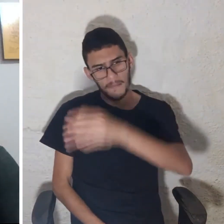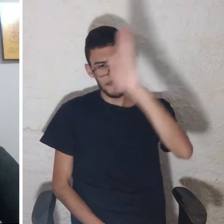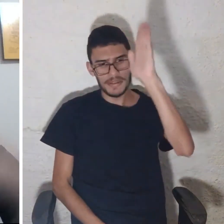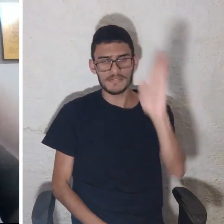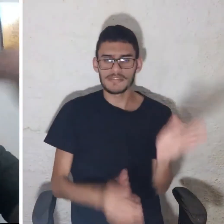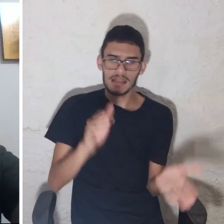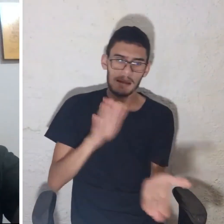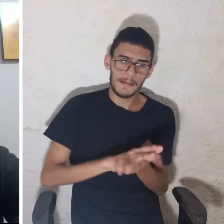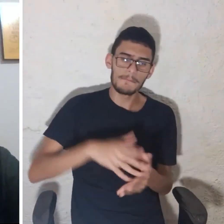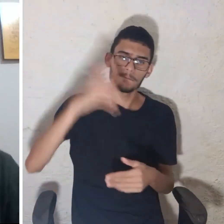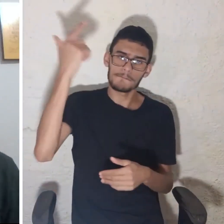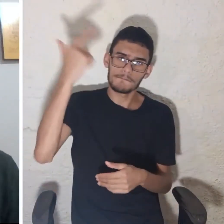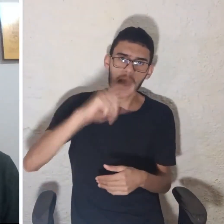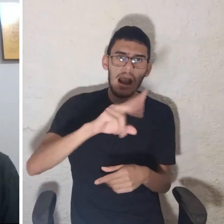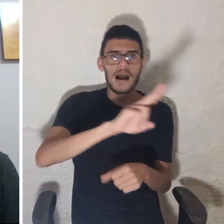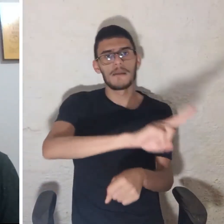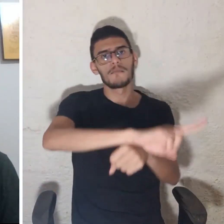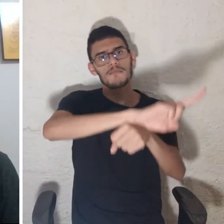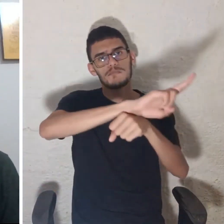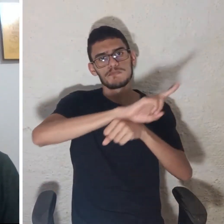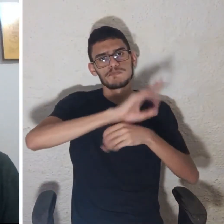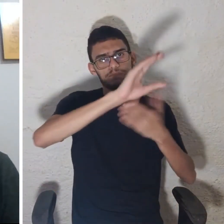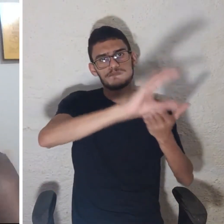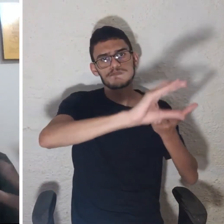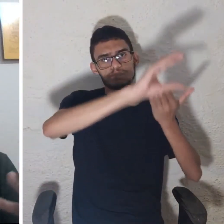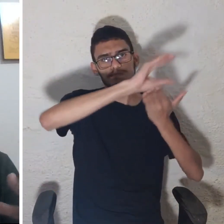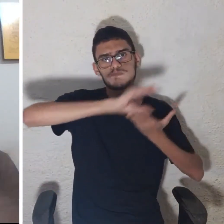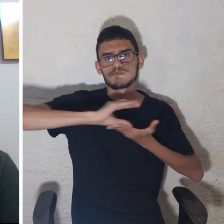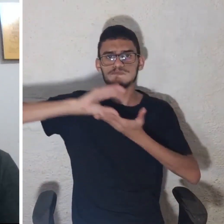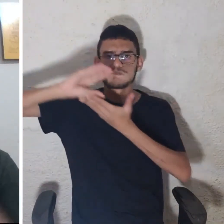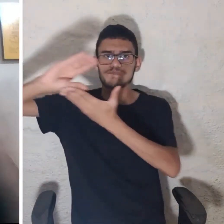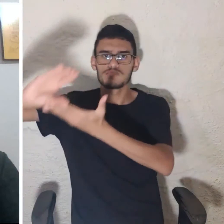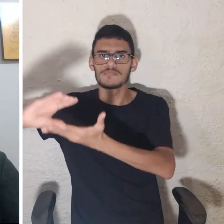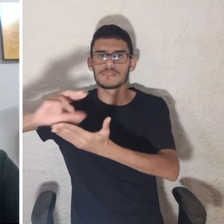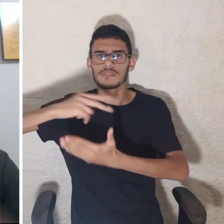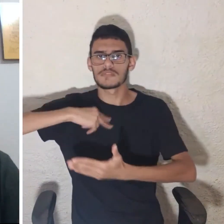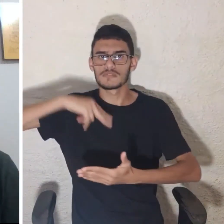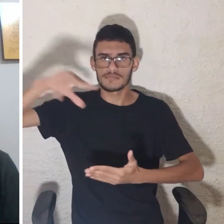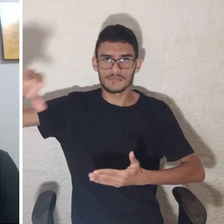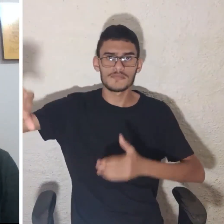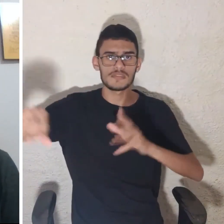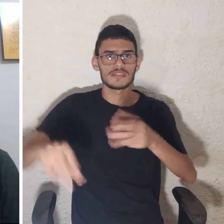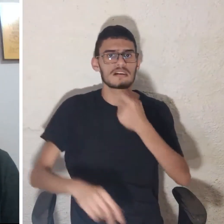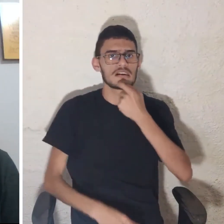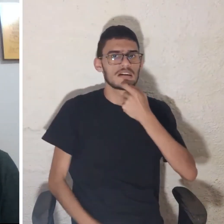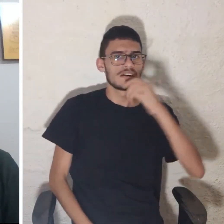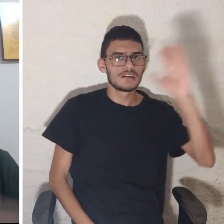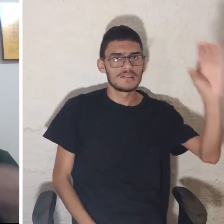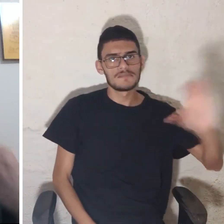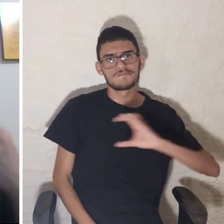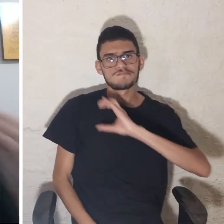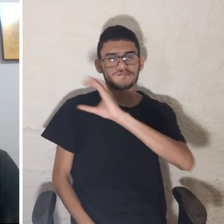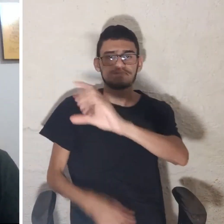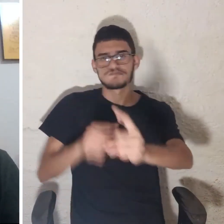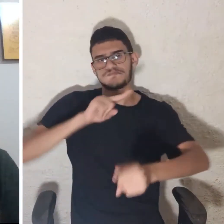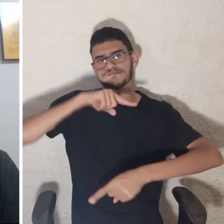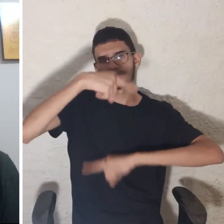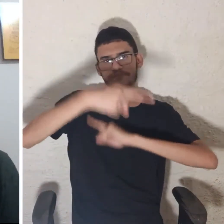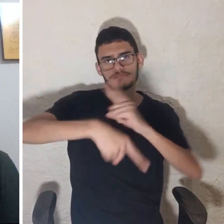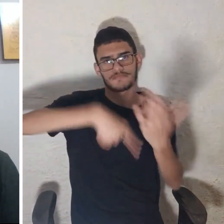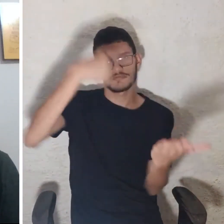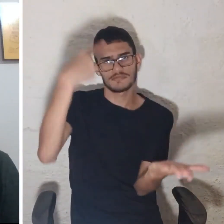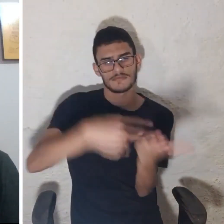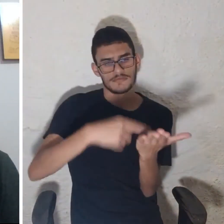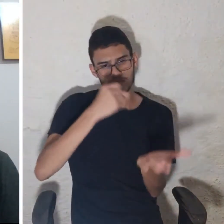tinha dinheiro, teve que fazer mais uma dívida, né? Olha aí, com quem? Com a Inglaterra. Então, né, só depois então, de fazer